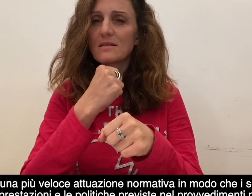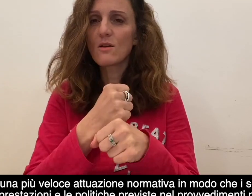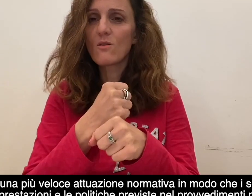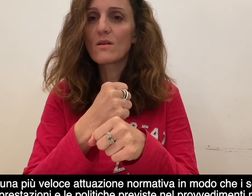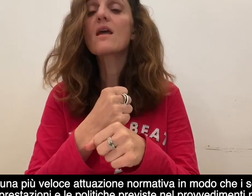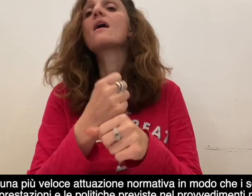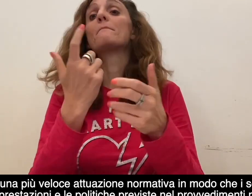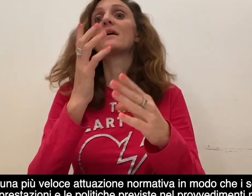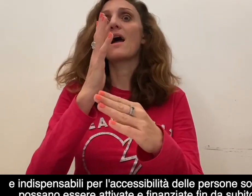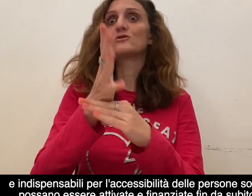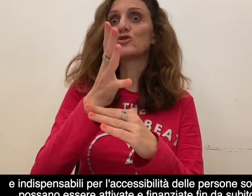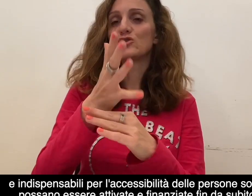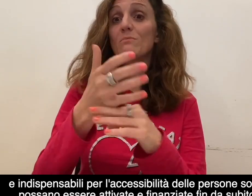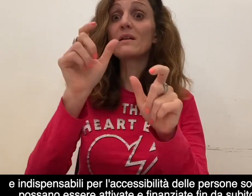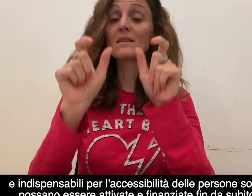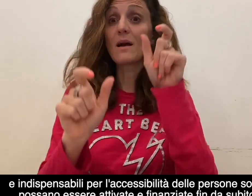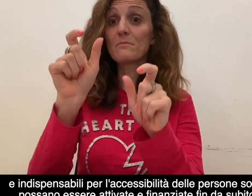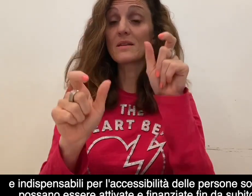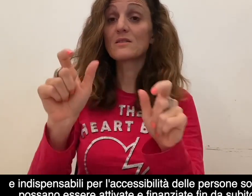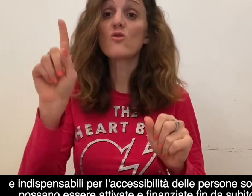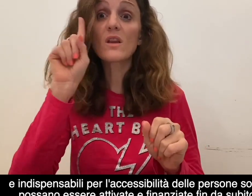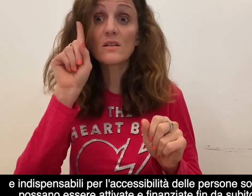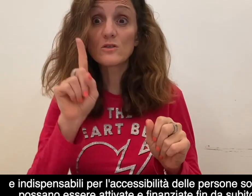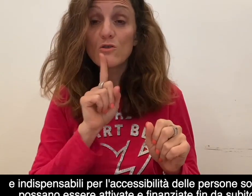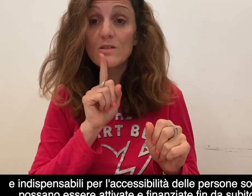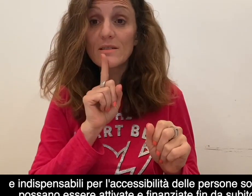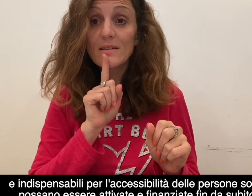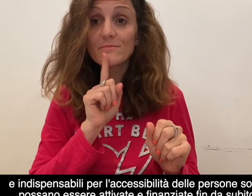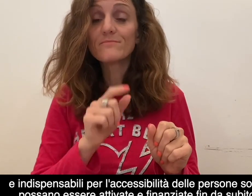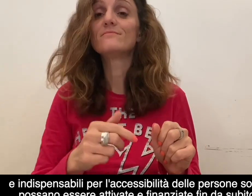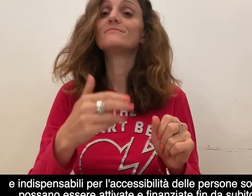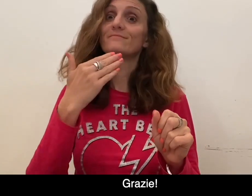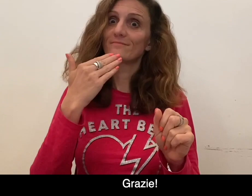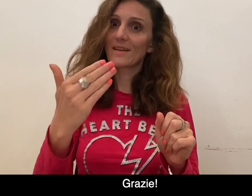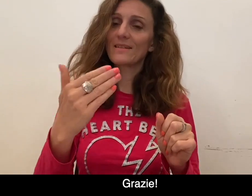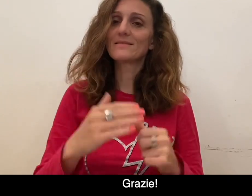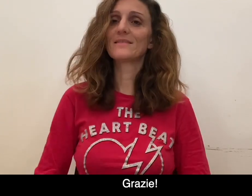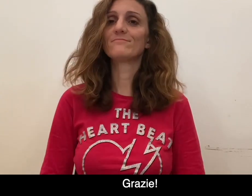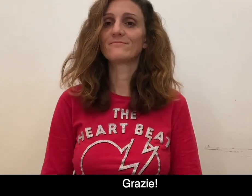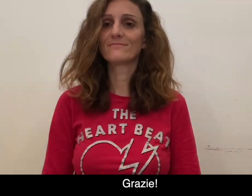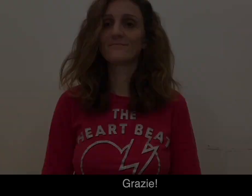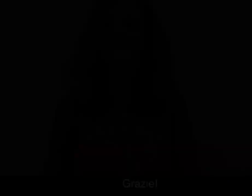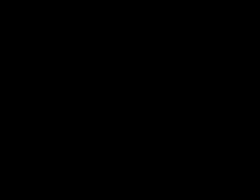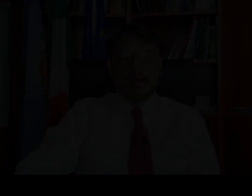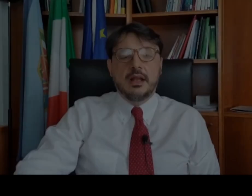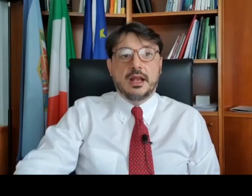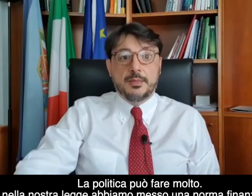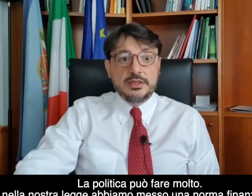indispensabili per l'accessibilità delle persone sorde possano essere attivati e finanziate grazie la politica